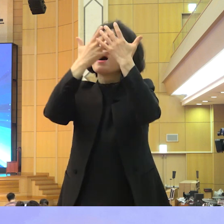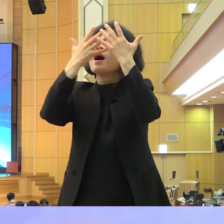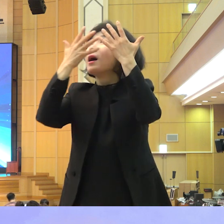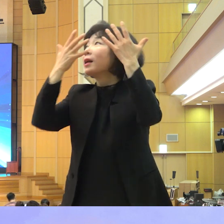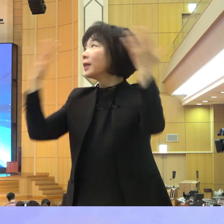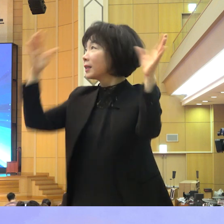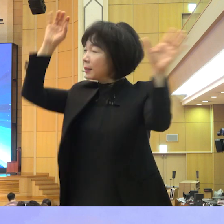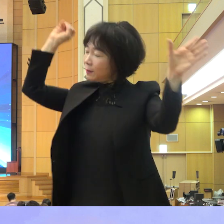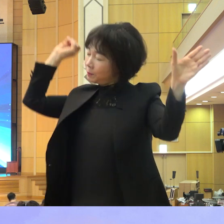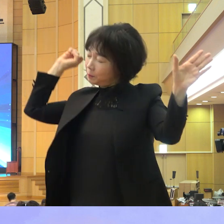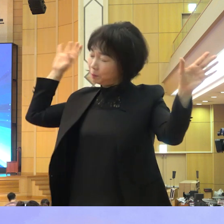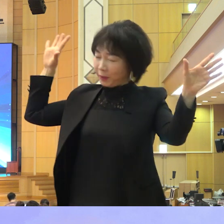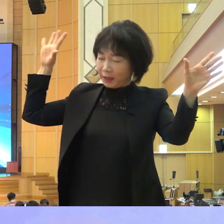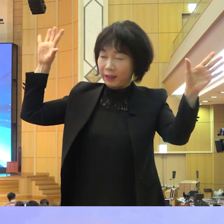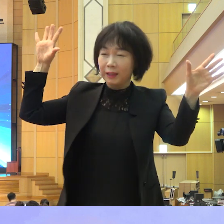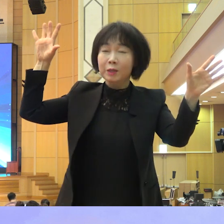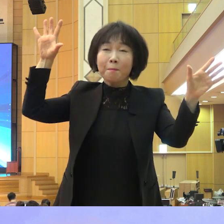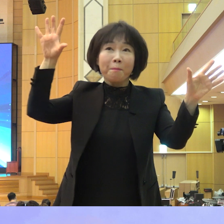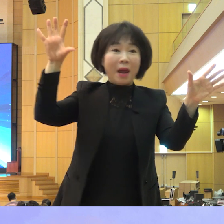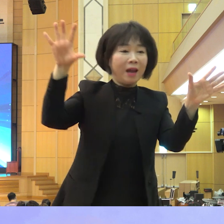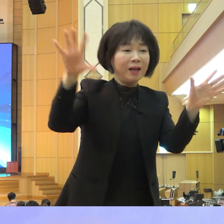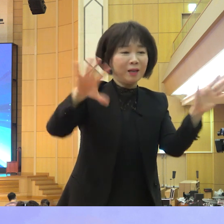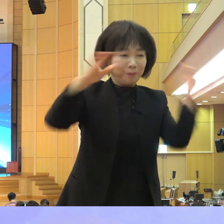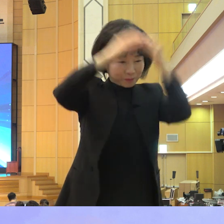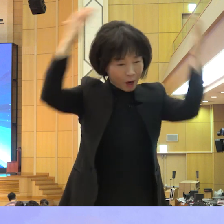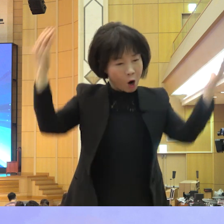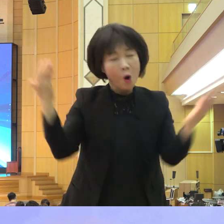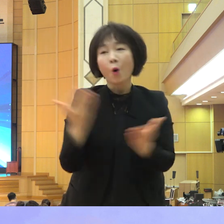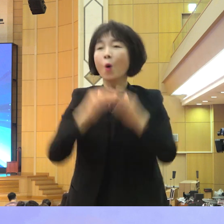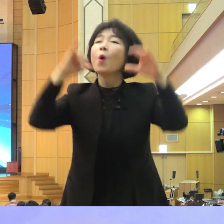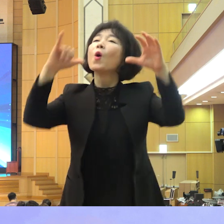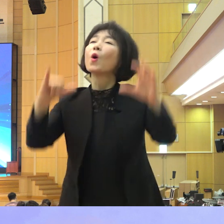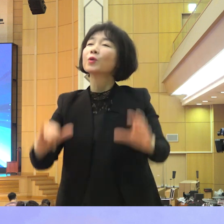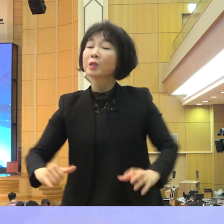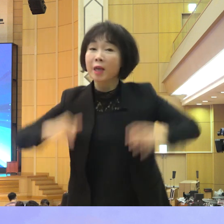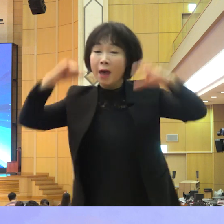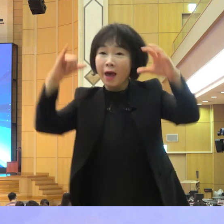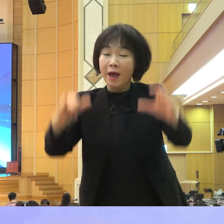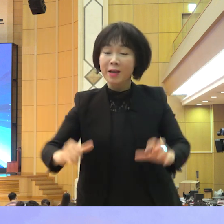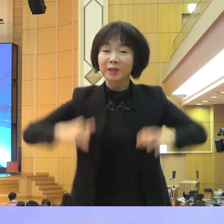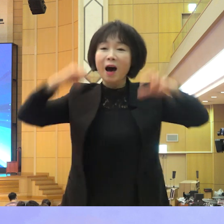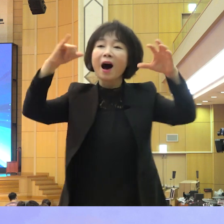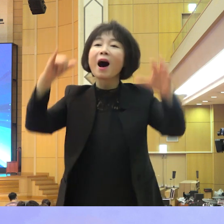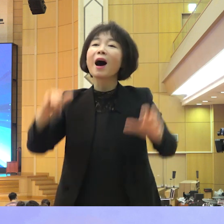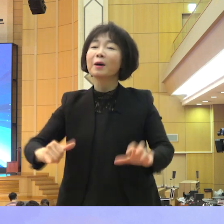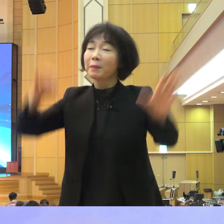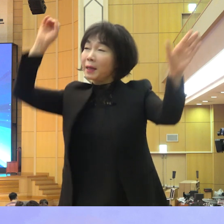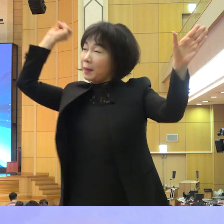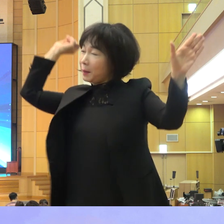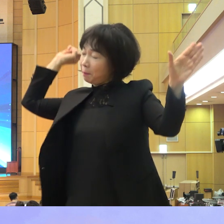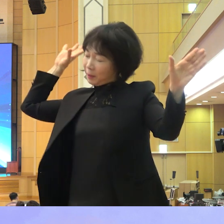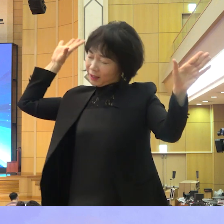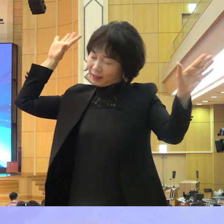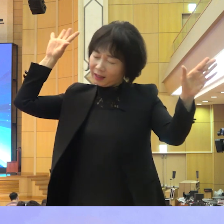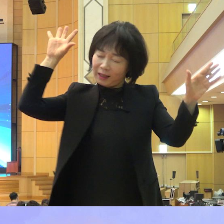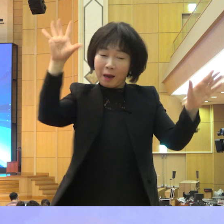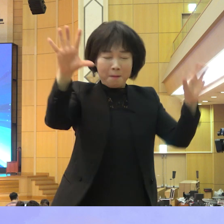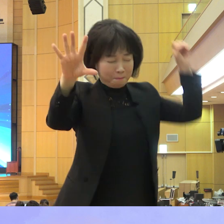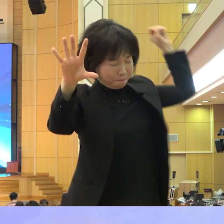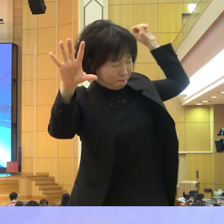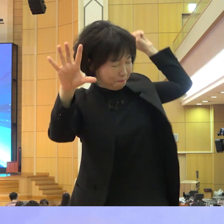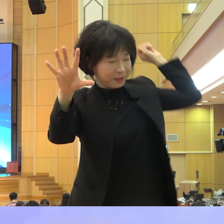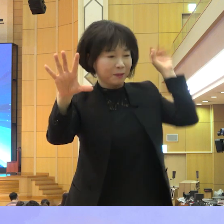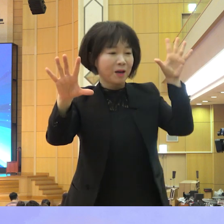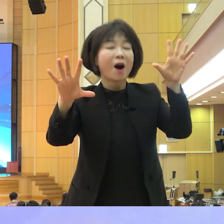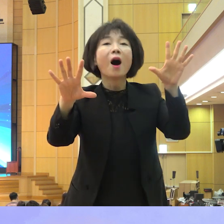복음의 밝은 빛은 온 세상